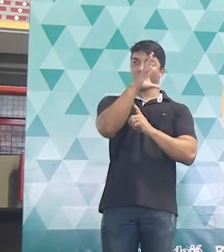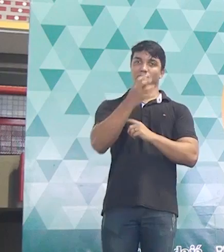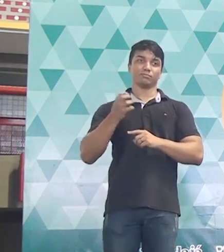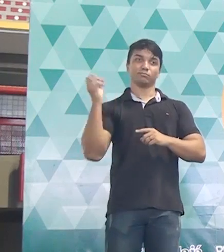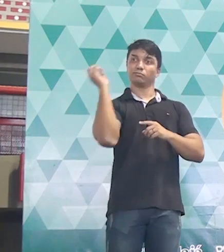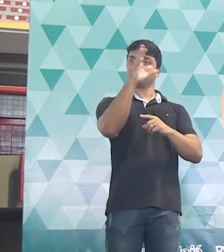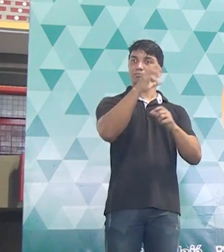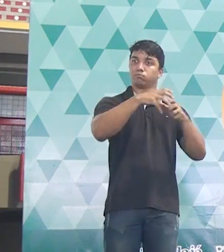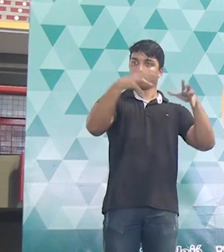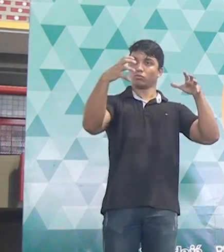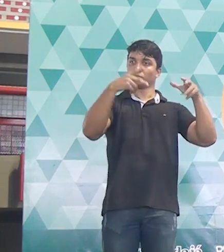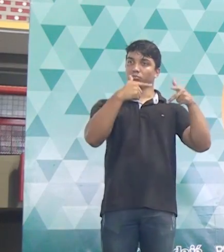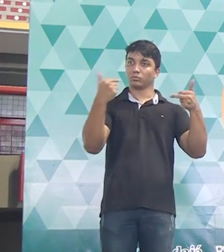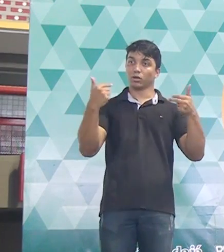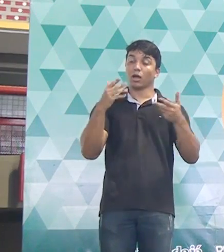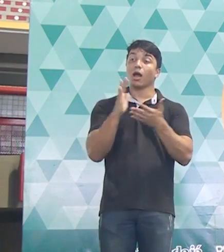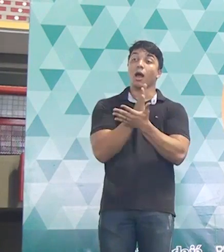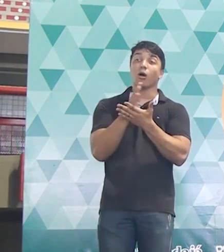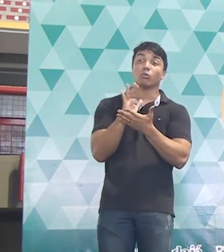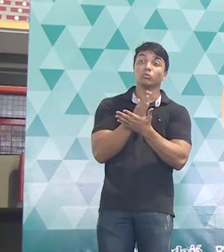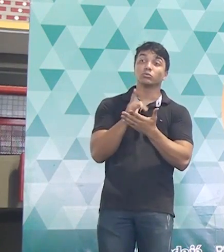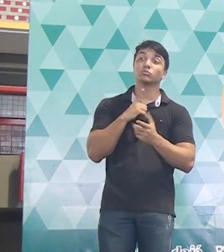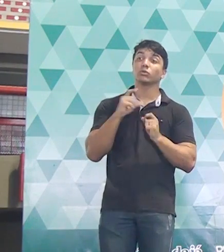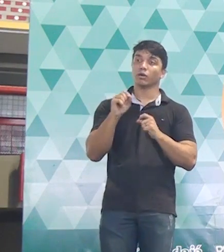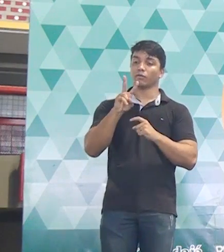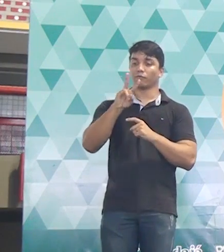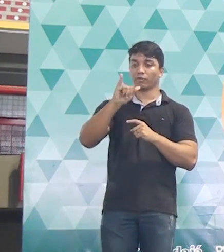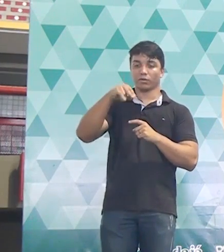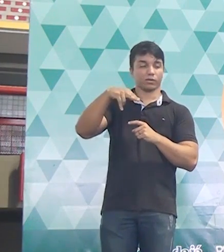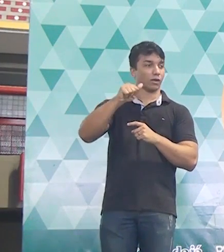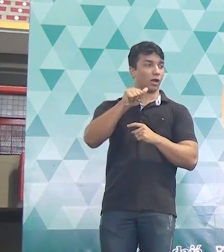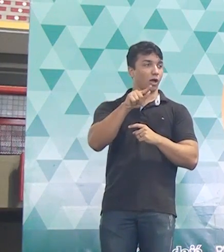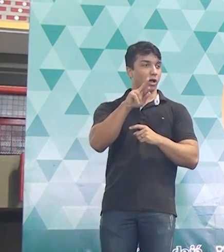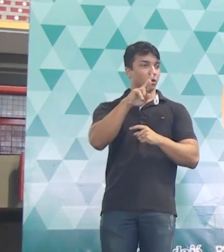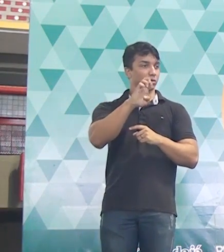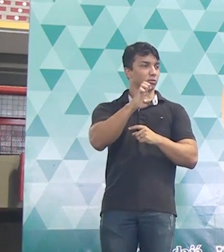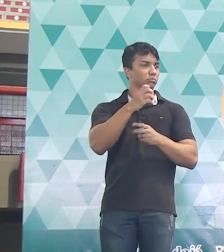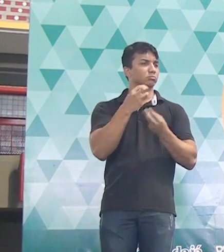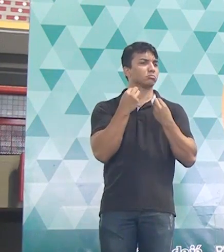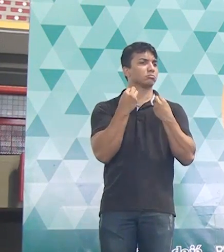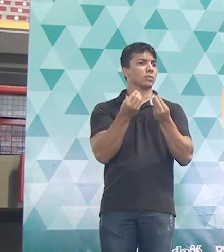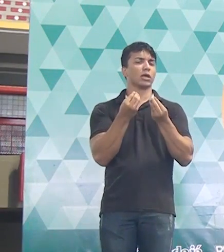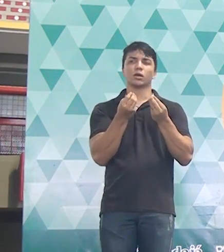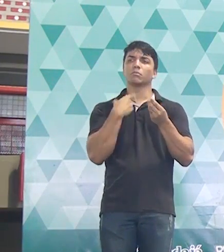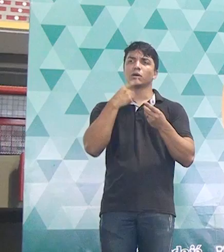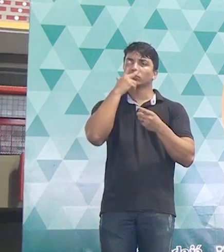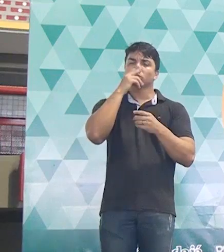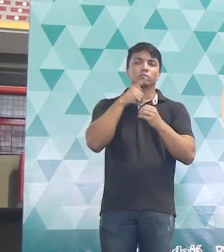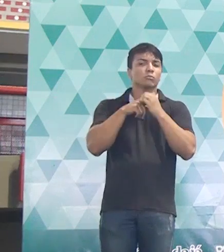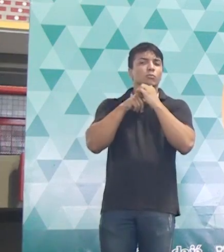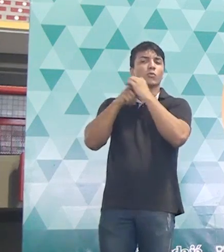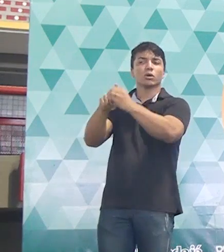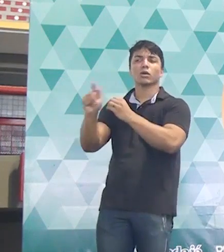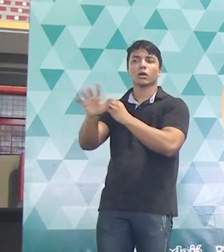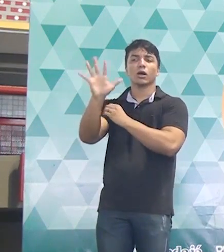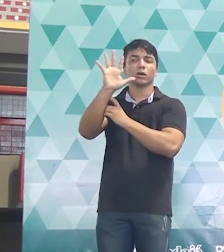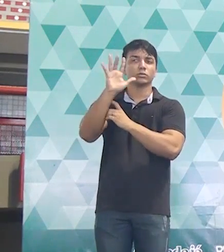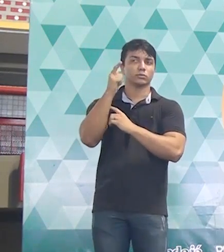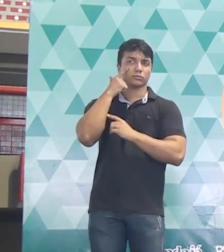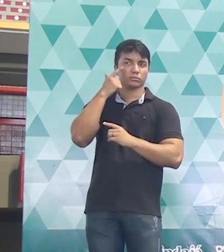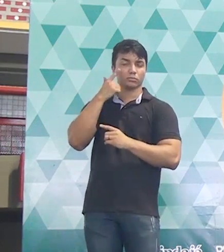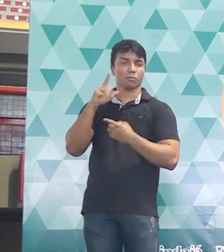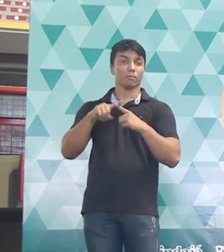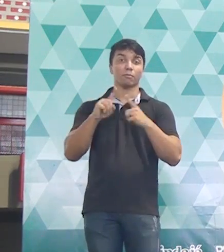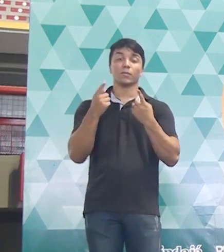gente portava vinagre nas manifestações, achando que vinagre podia neutralizar a ação do gás lacrimogênio.